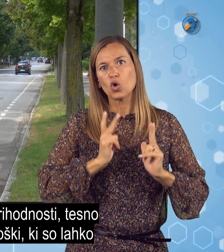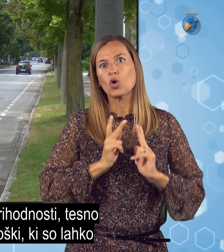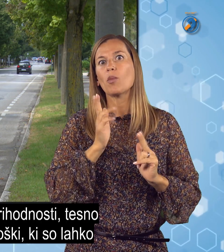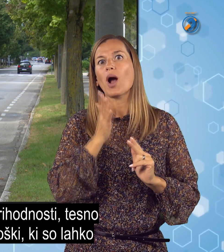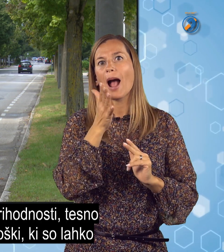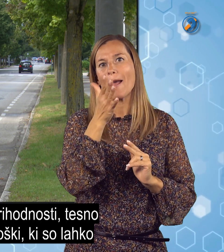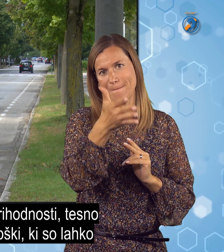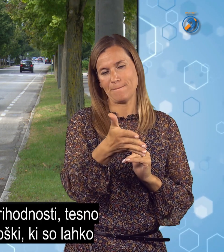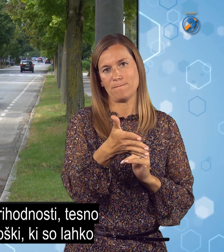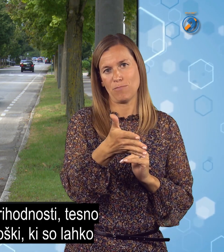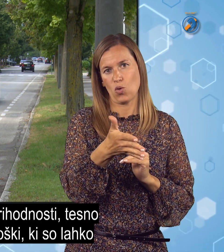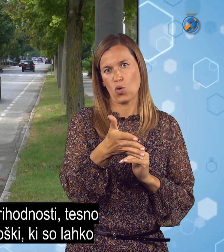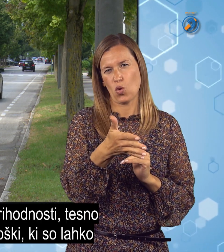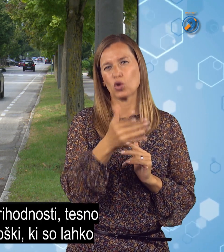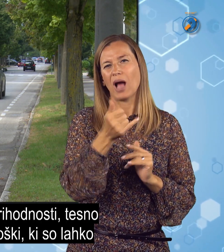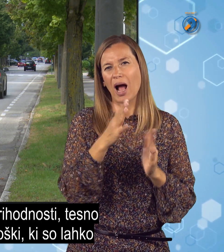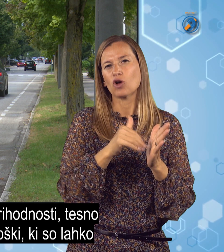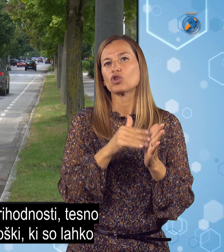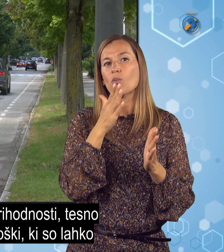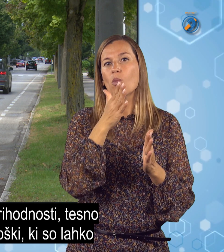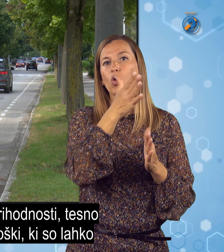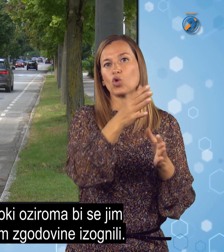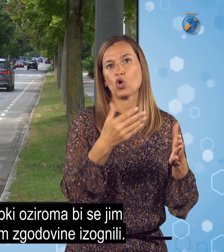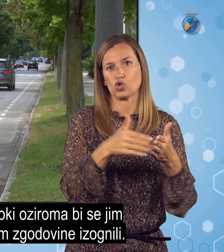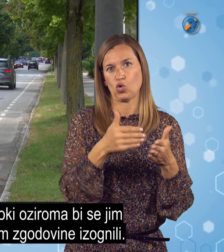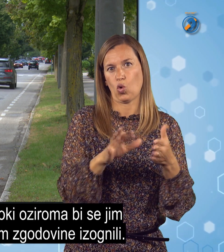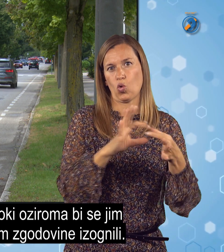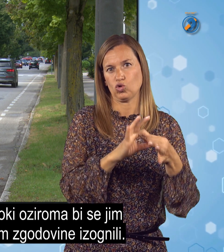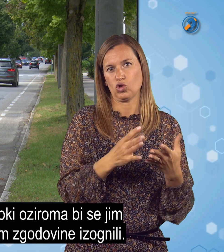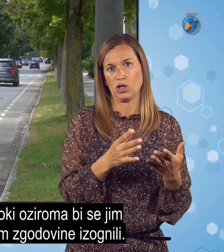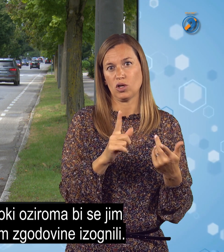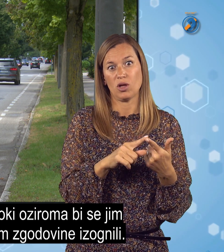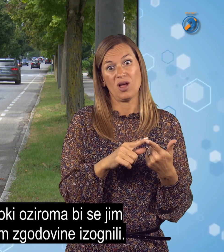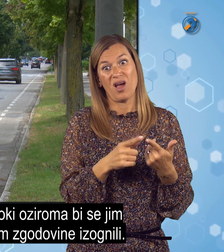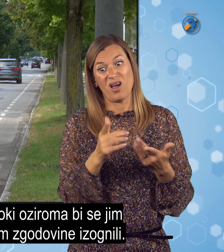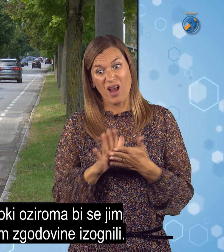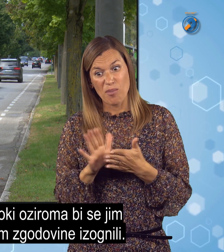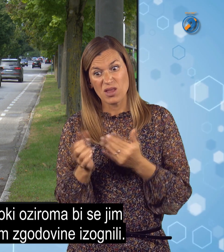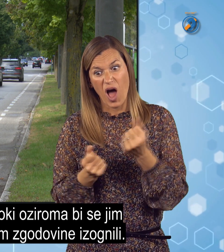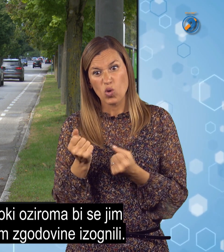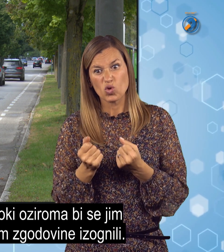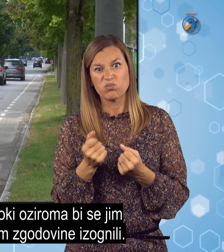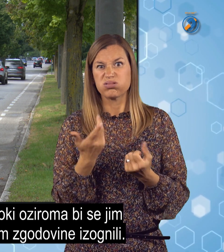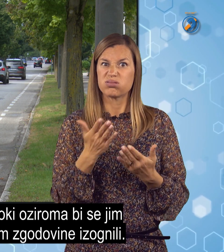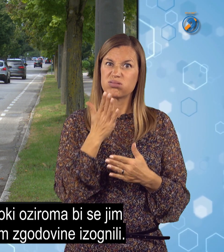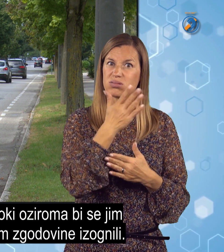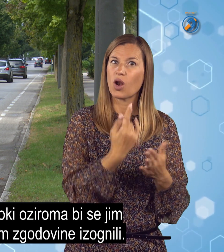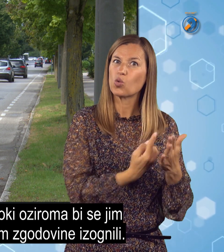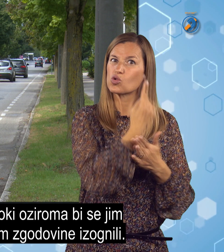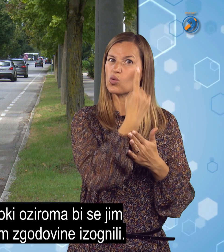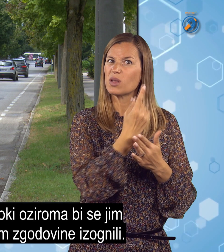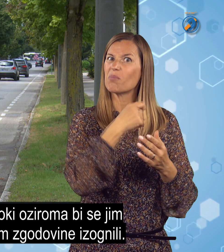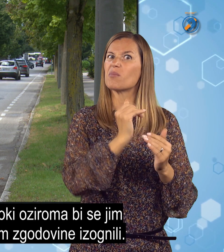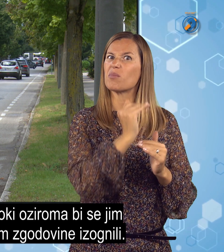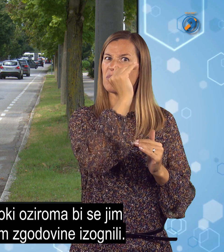prihodnosti, tesno povezuje stroški, ki so lahko, kadar mogoče tudi previsoki oziroma bi se jim lahko z poznavanjem